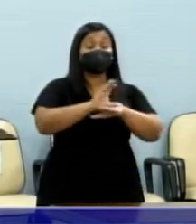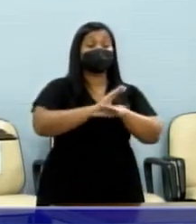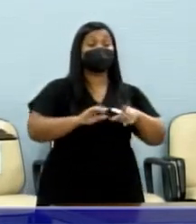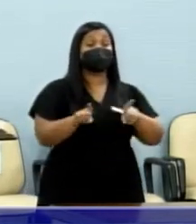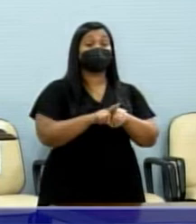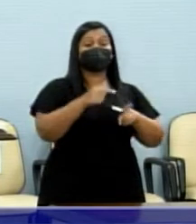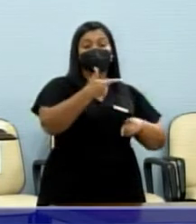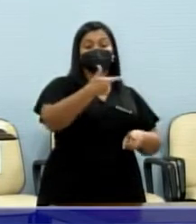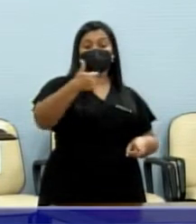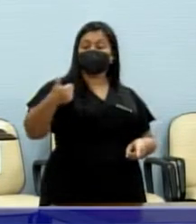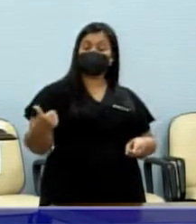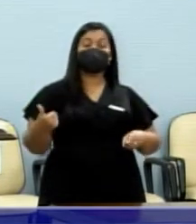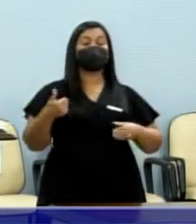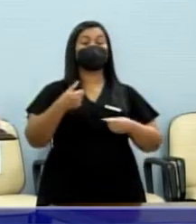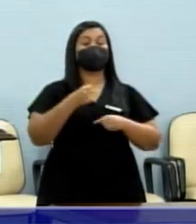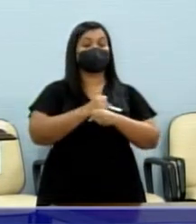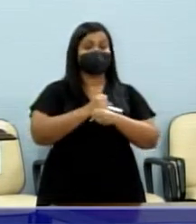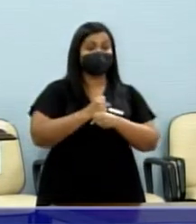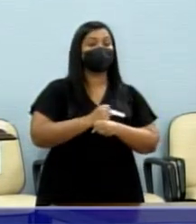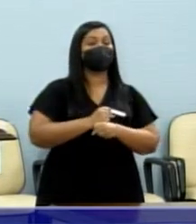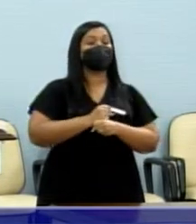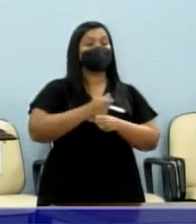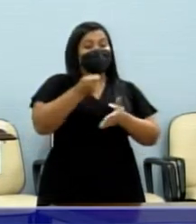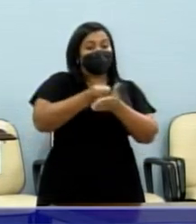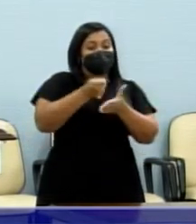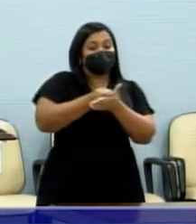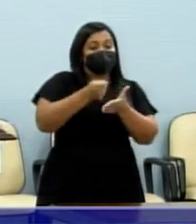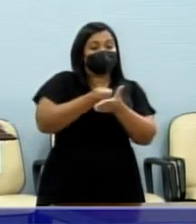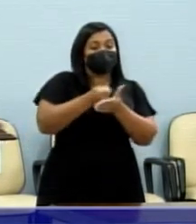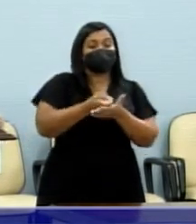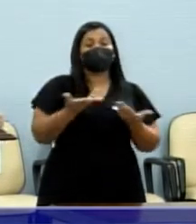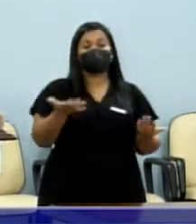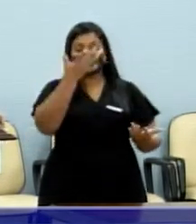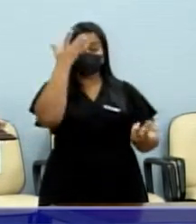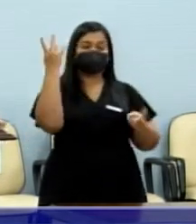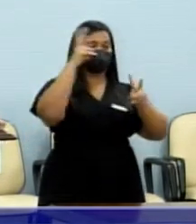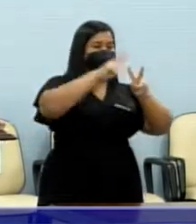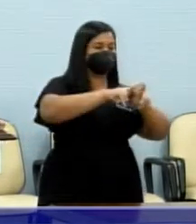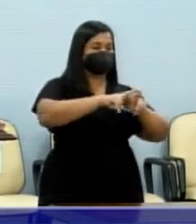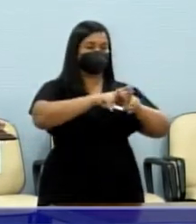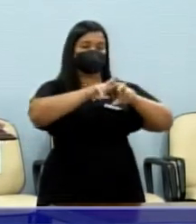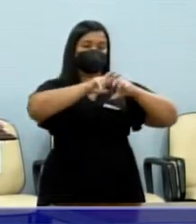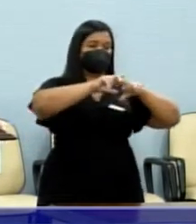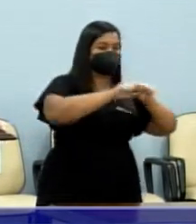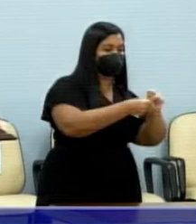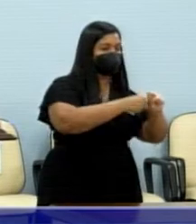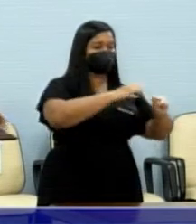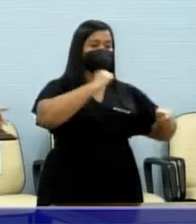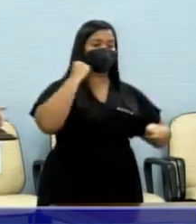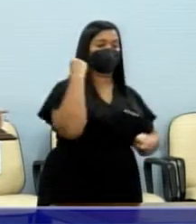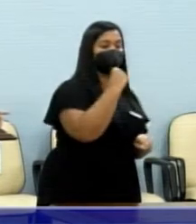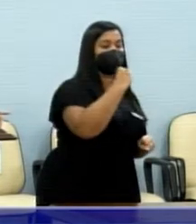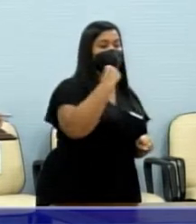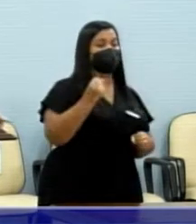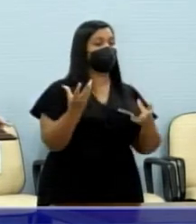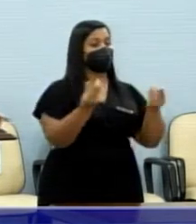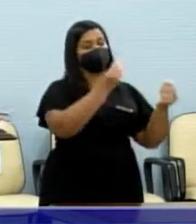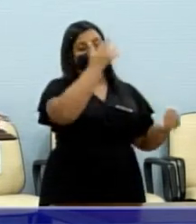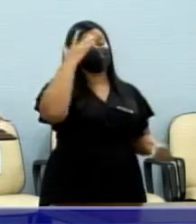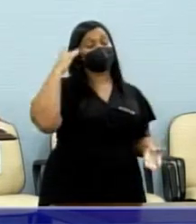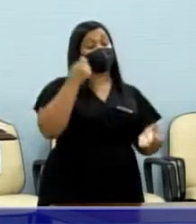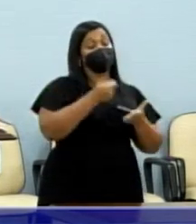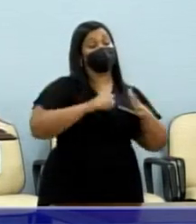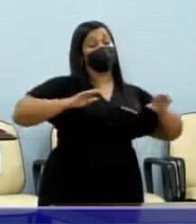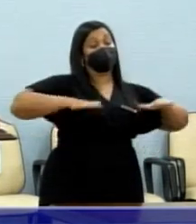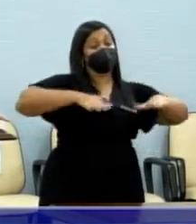os 21 anos de ditadura militar, em que a nossa militância foi presa, foi torturada, foi exilada, foi morta, muitos dos seus militantes,